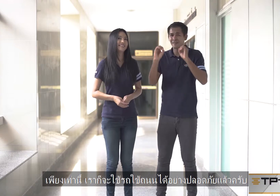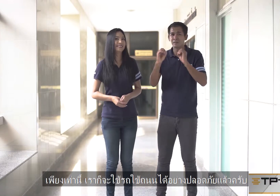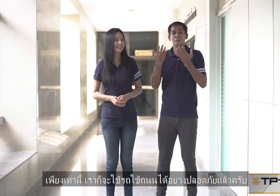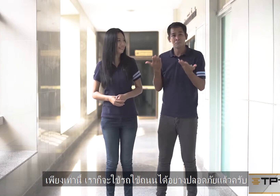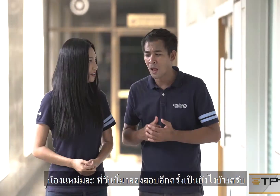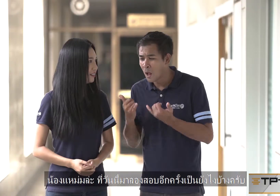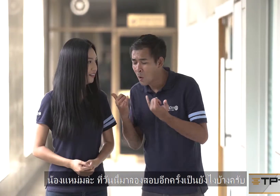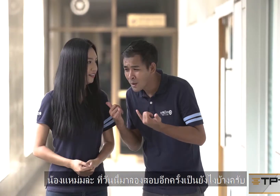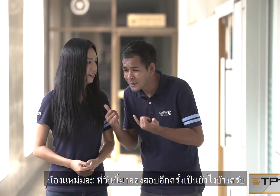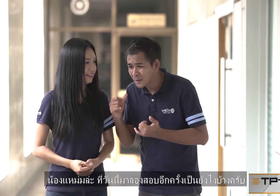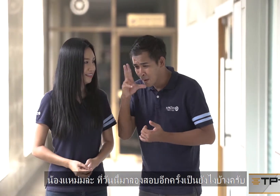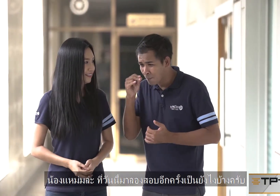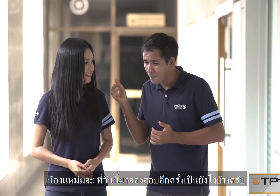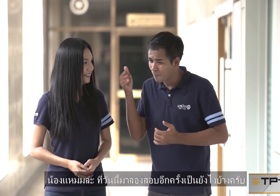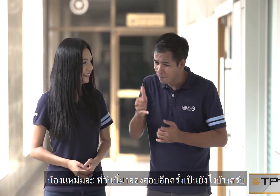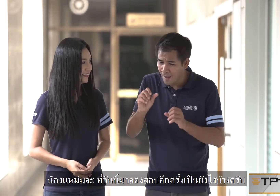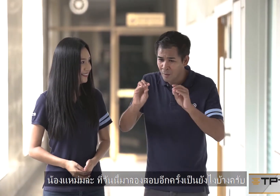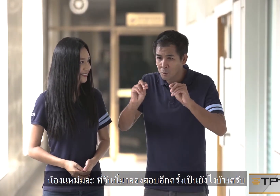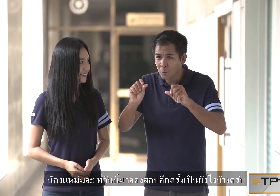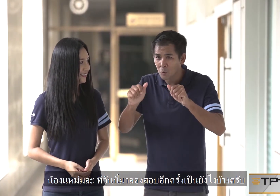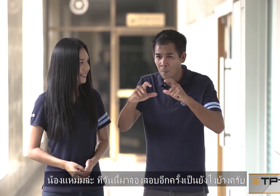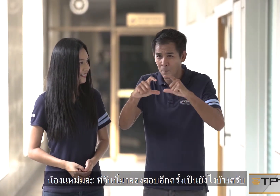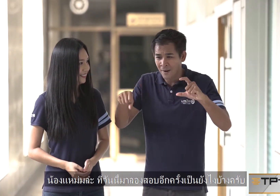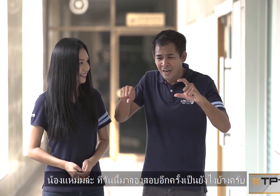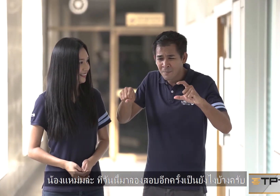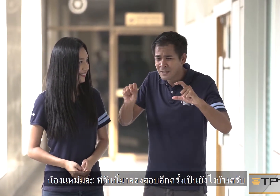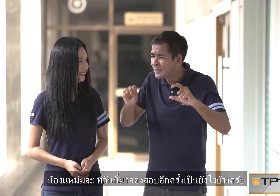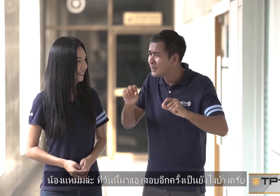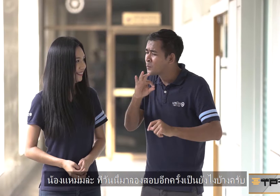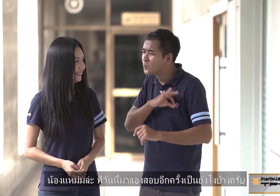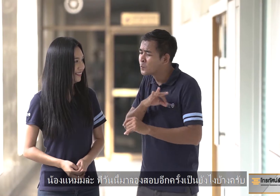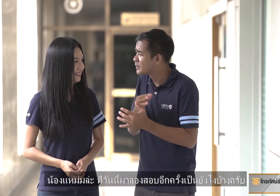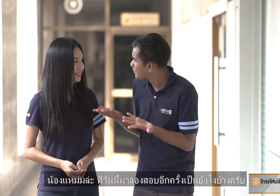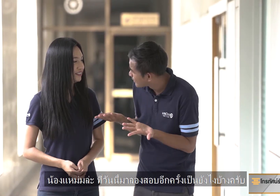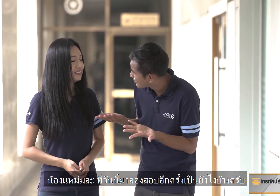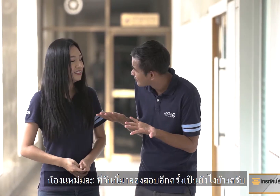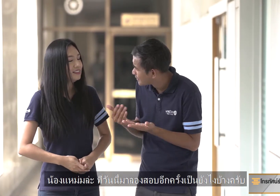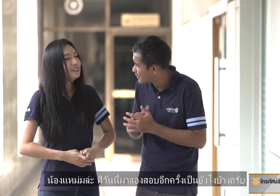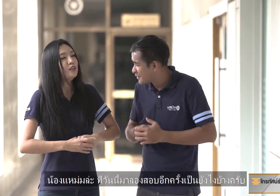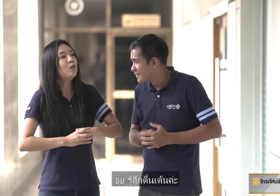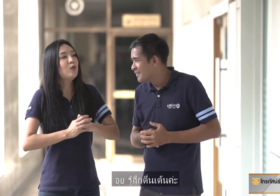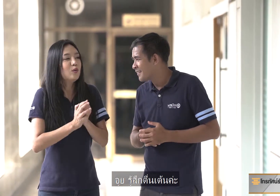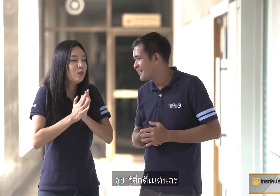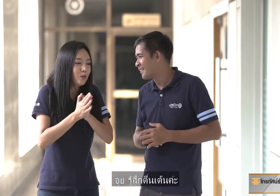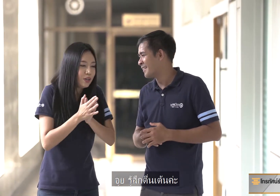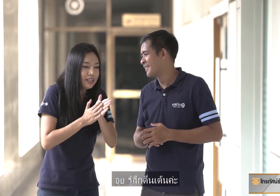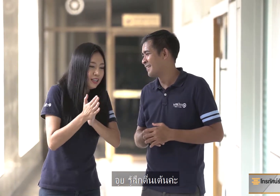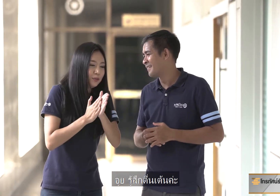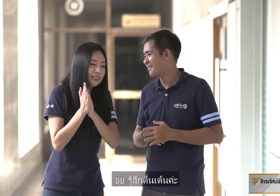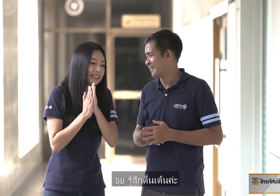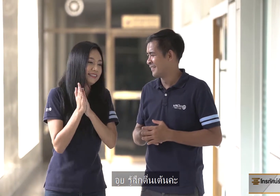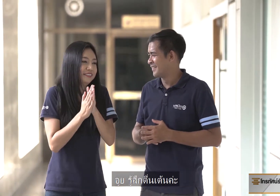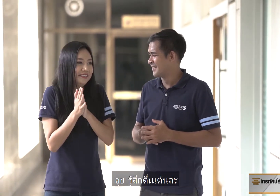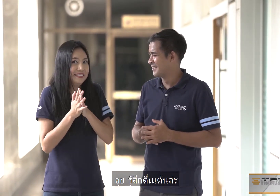ครับน้องแมมล่ะที่วันนี้มาลองสอบอีกครั้งเป็นยังไงบ้างครับ โอ้ย